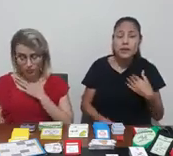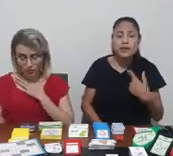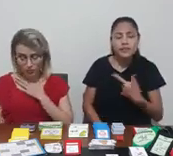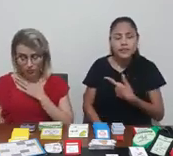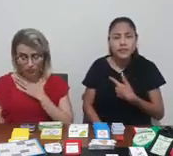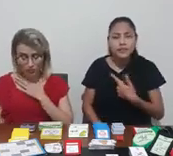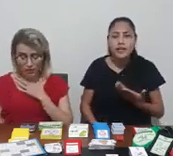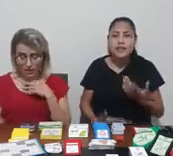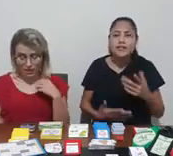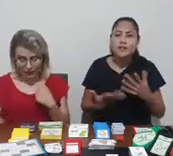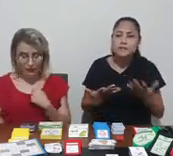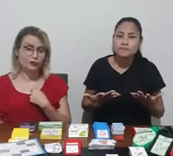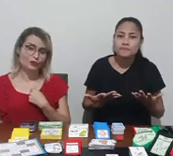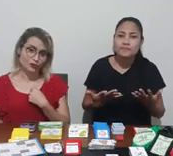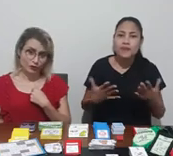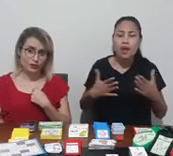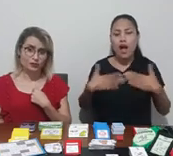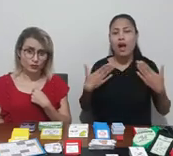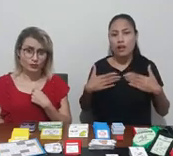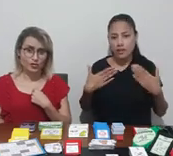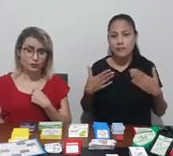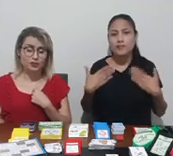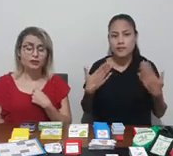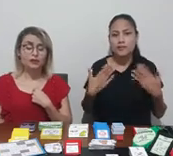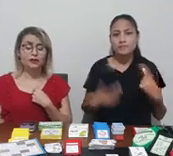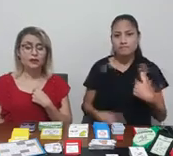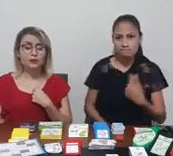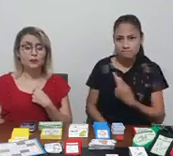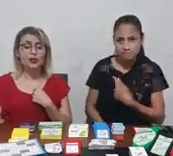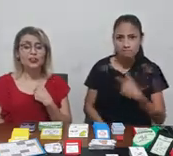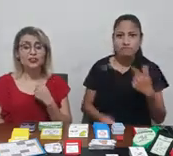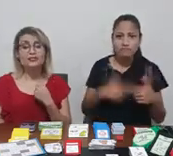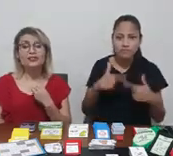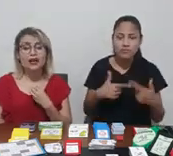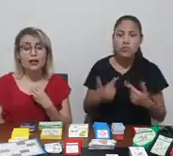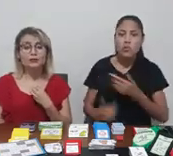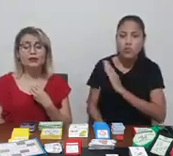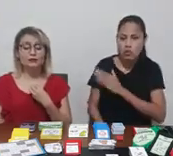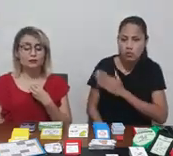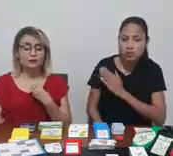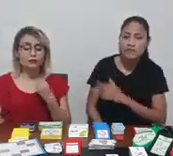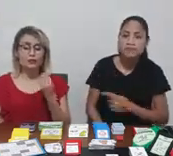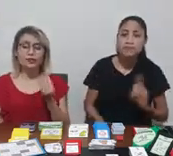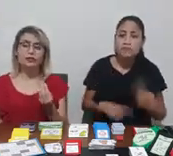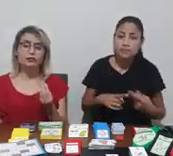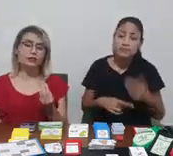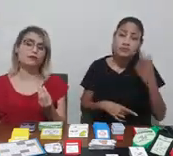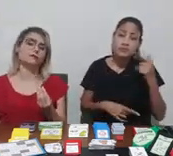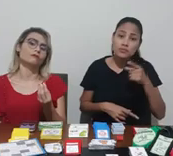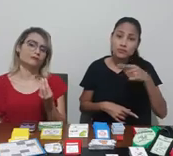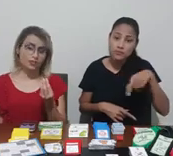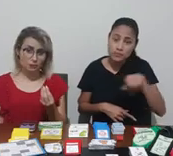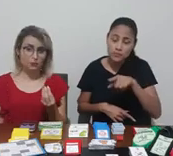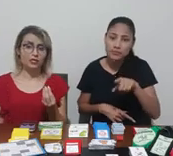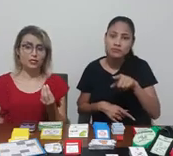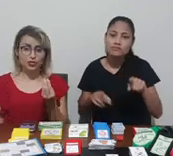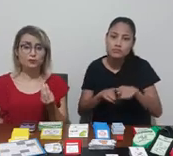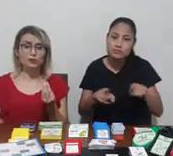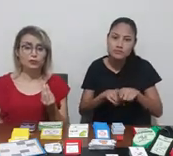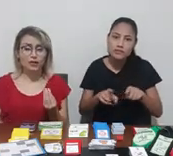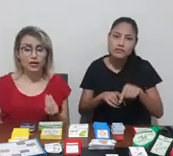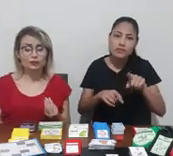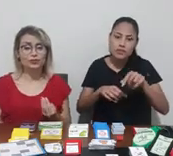assim, gente, alegra nosso coração, sabe? E assim, porque a gente sabe que vocês serão também